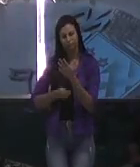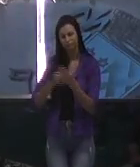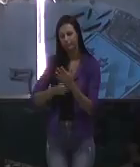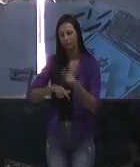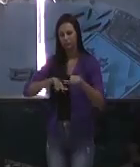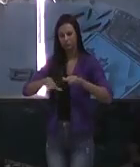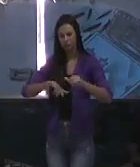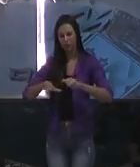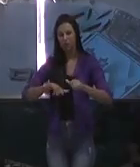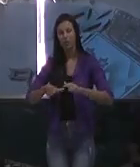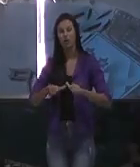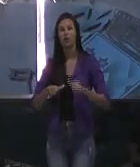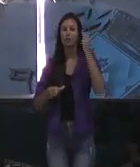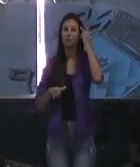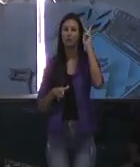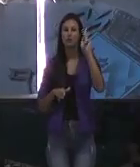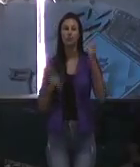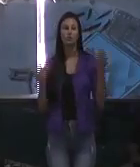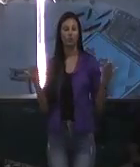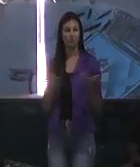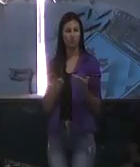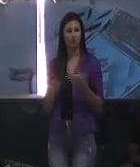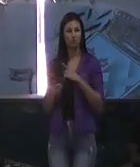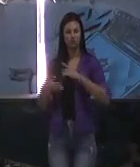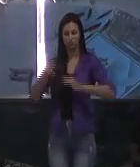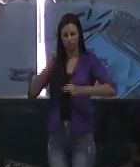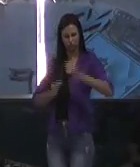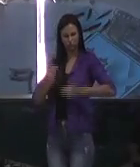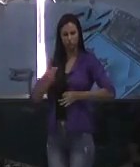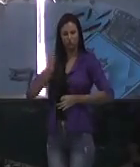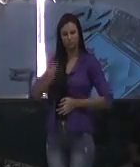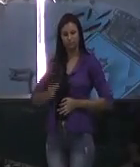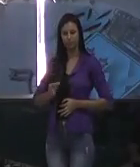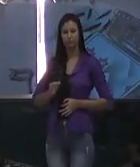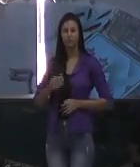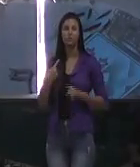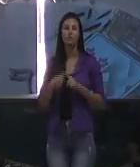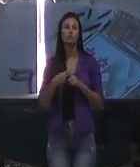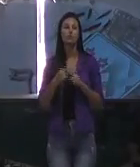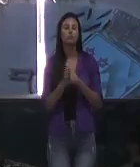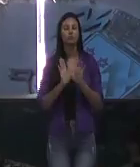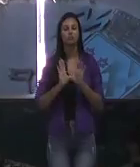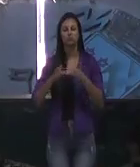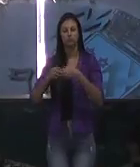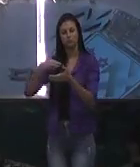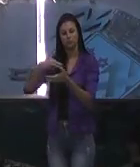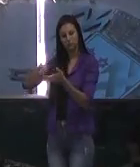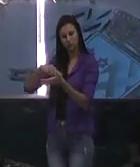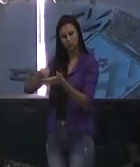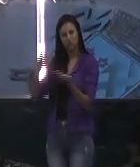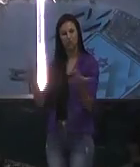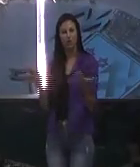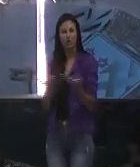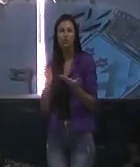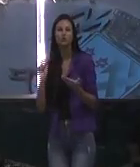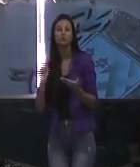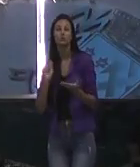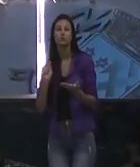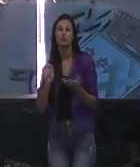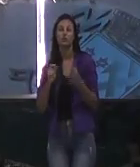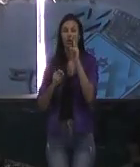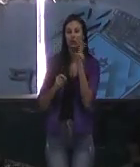para... Hoje a gente para ter uma justiça. A questão da Secretaria de Fazenda hoje é fazer uma